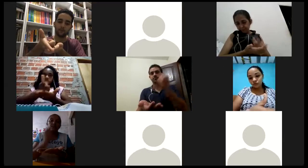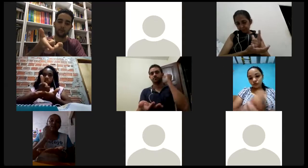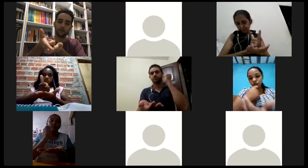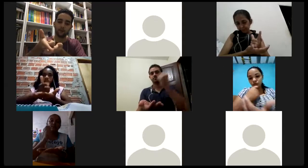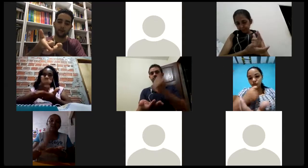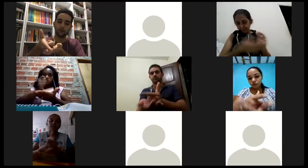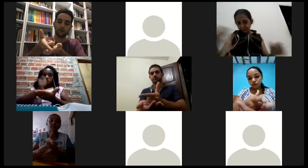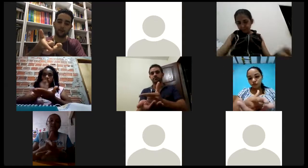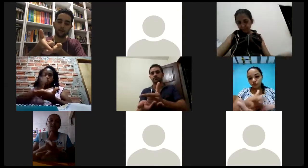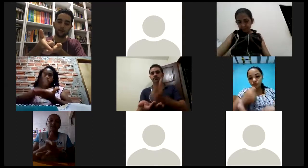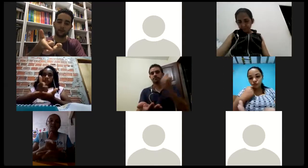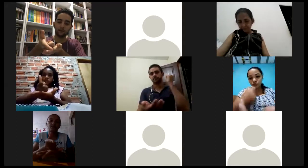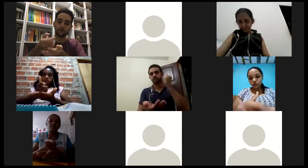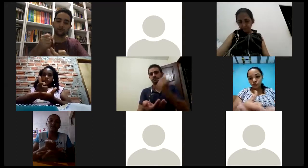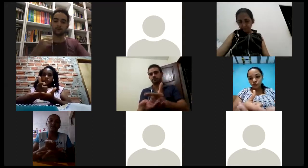Comprar.